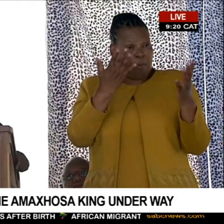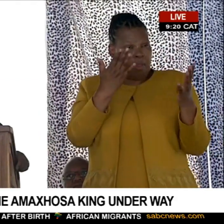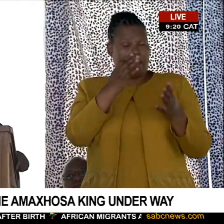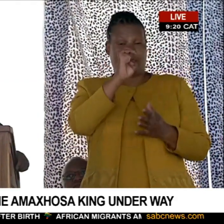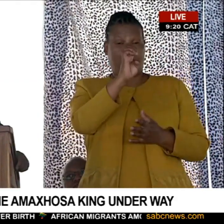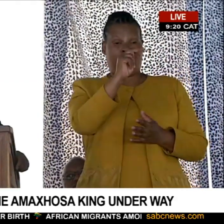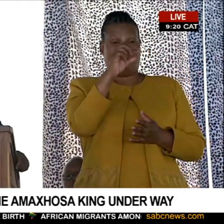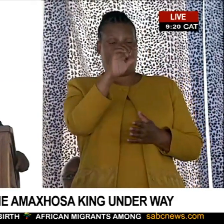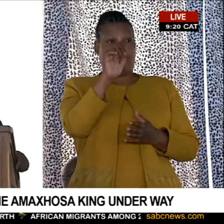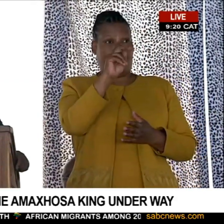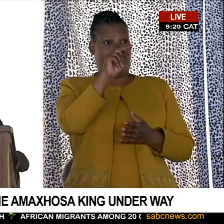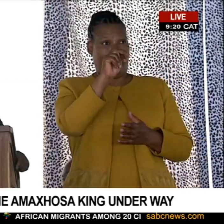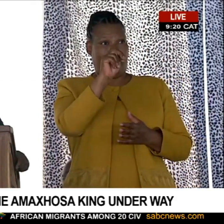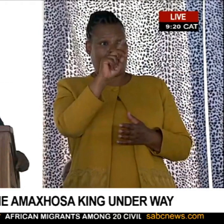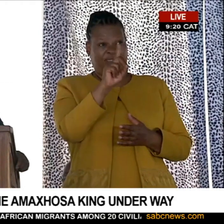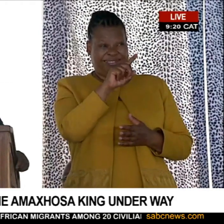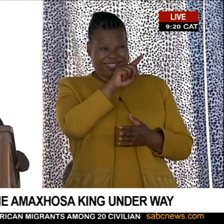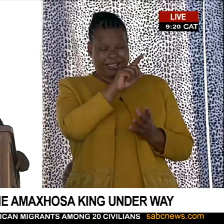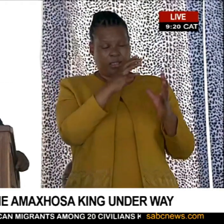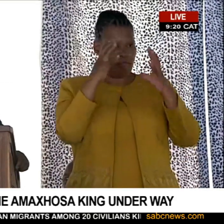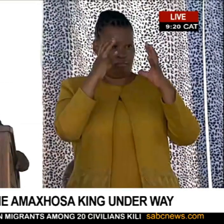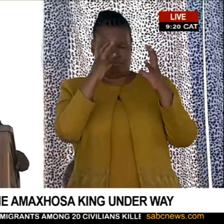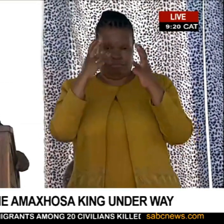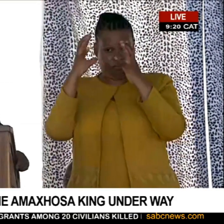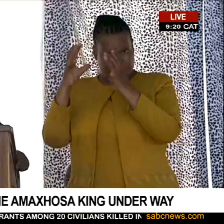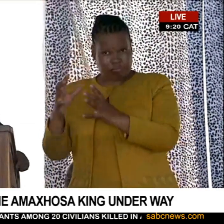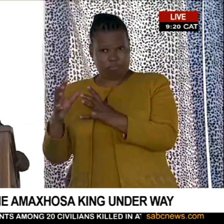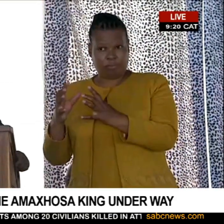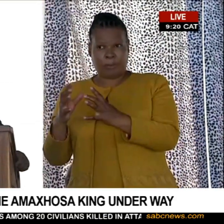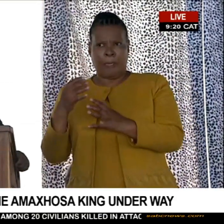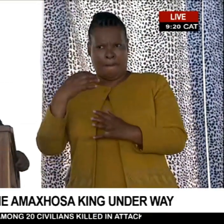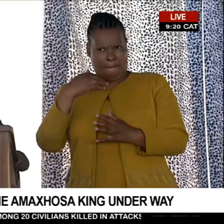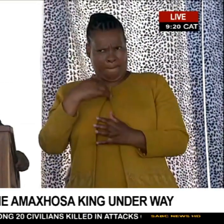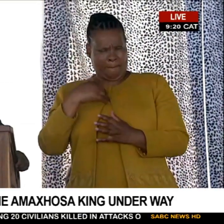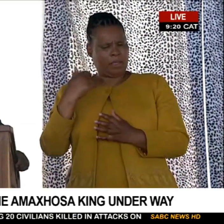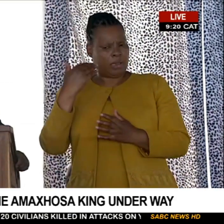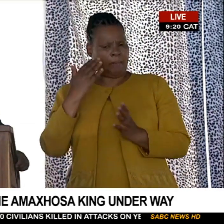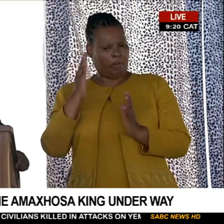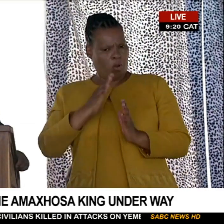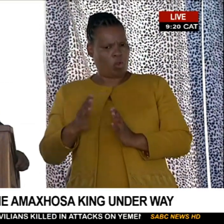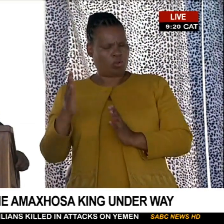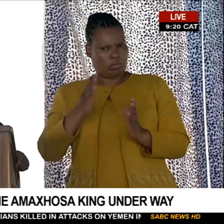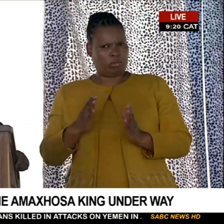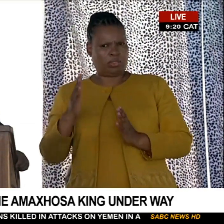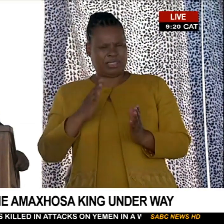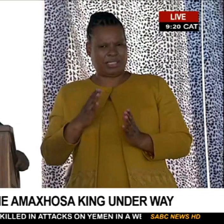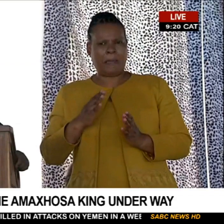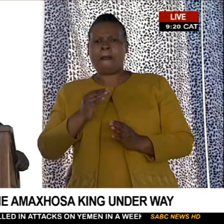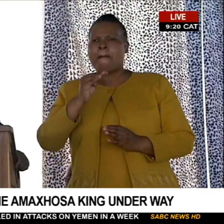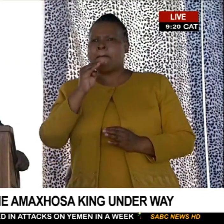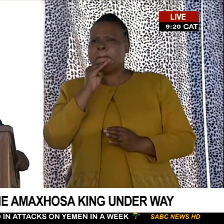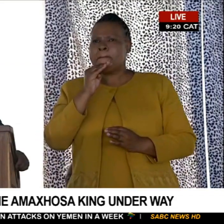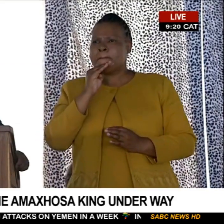This buzake xa bendilungiselela la magqabantshintshi okokuba